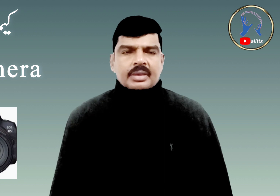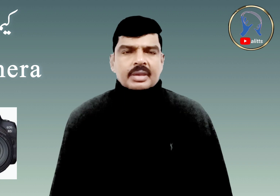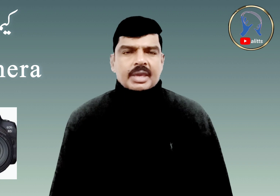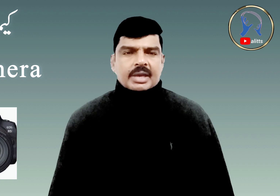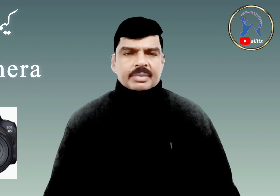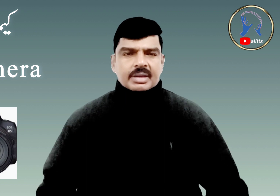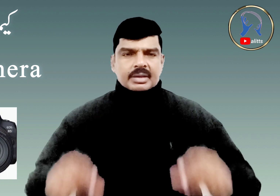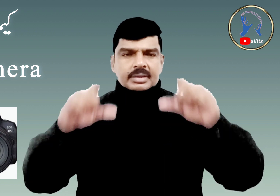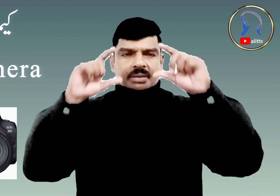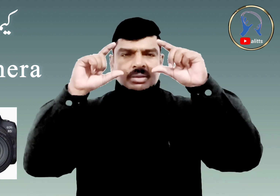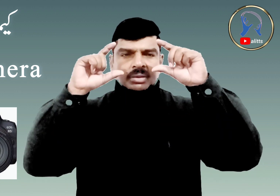कैमरा।